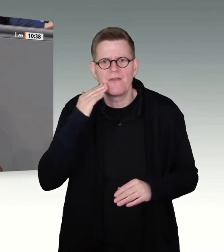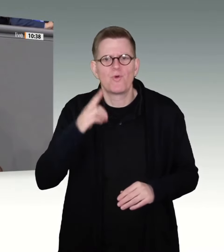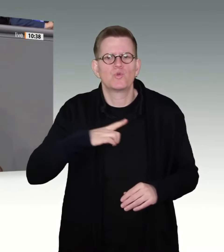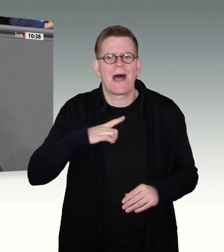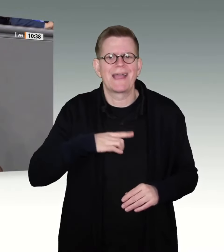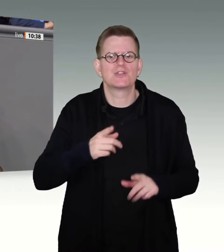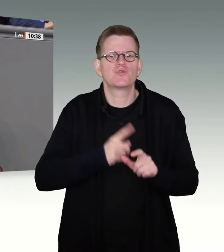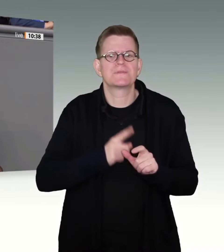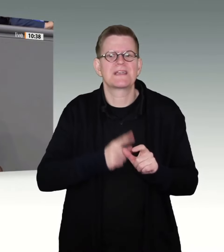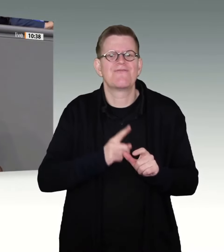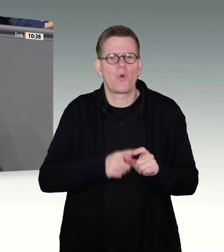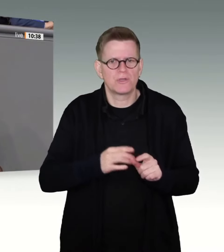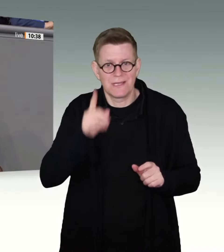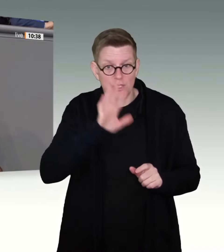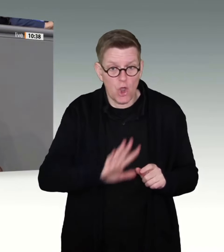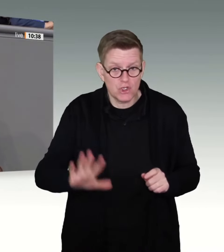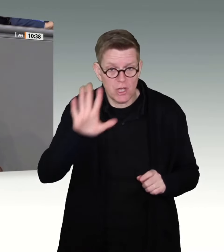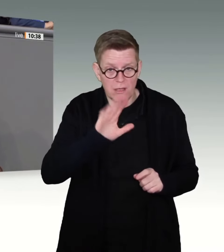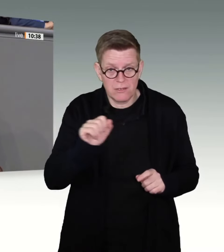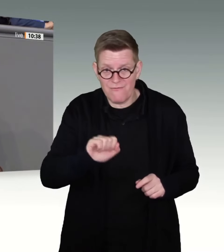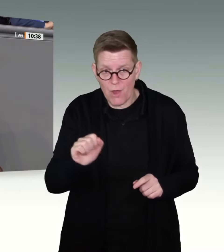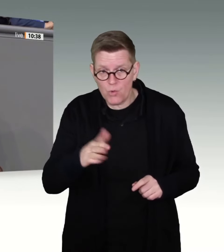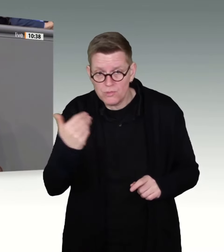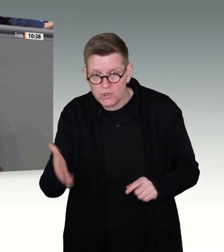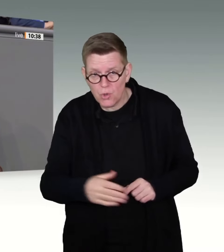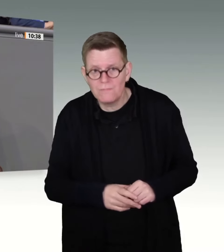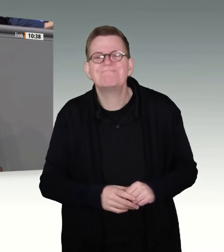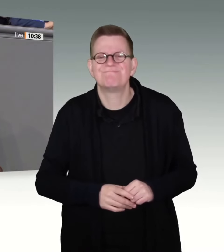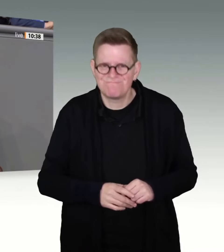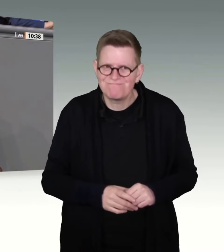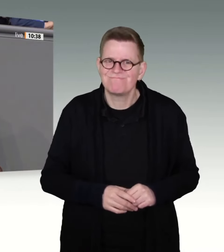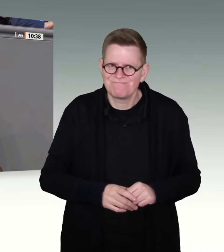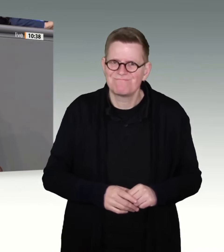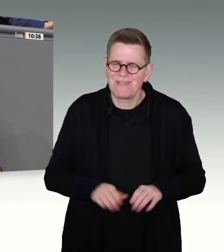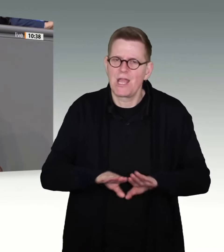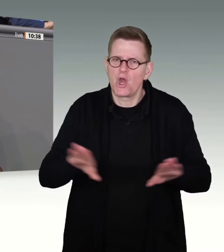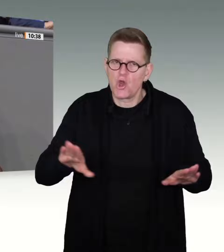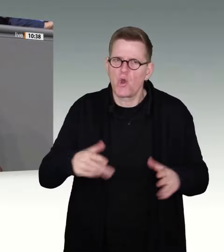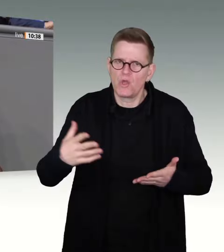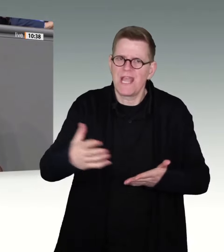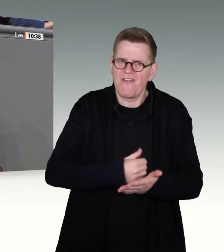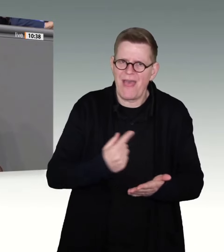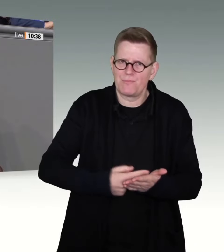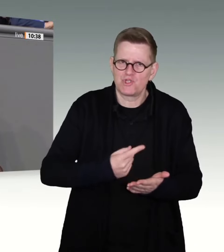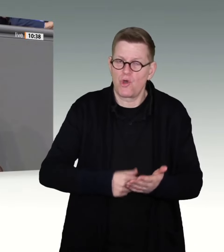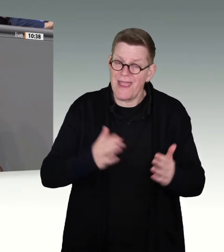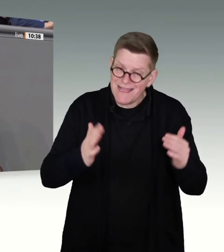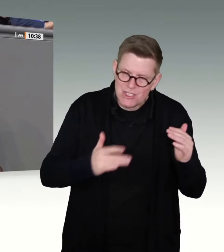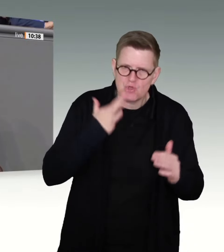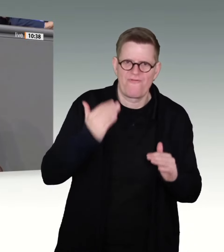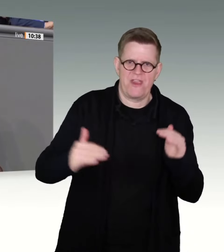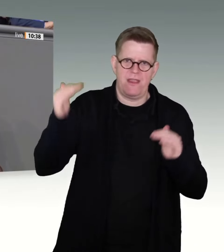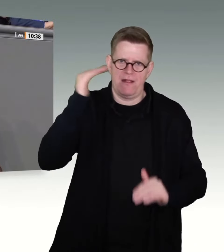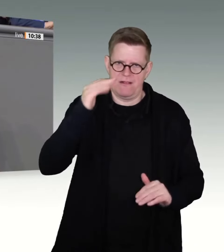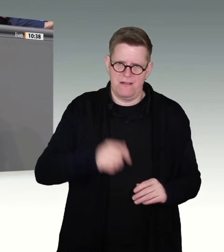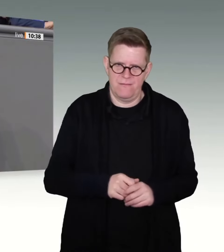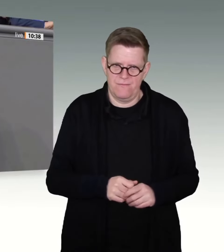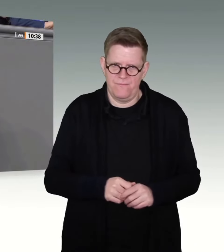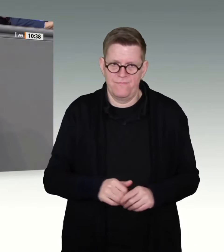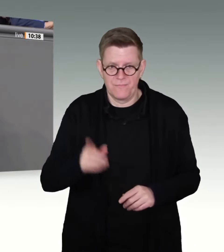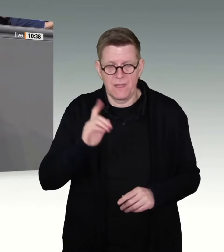Deutschland und die hohen Mieten sind die viel zu hohen Grunderwerbsteuern, die Nichtabsetzbarkeit von Bau- und